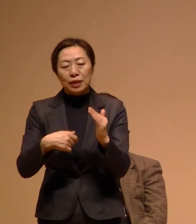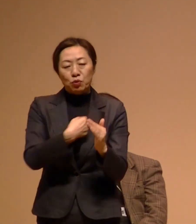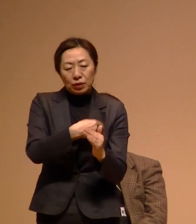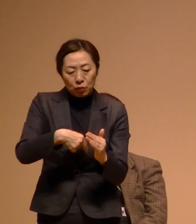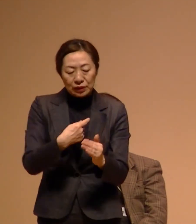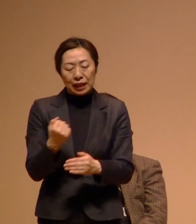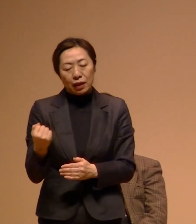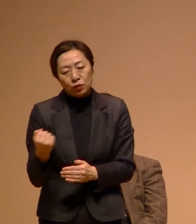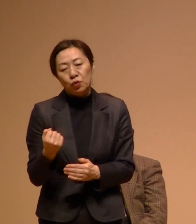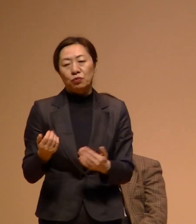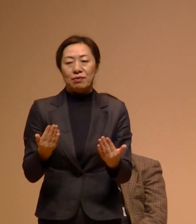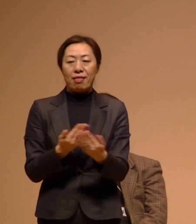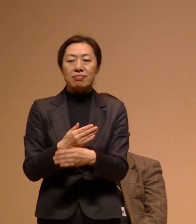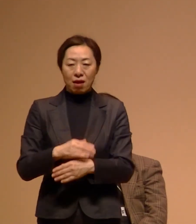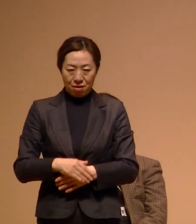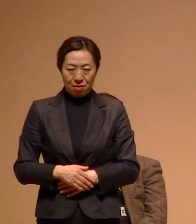ています。